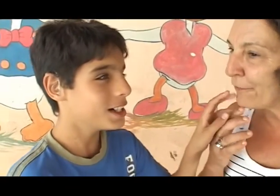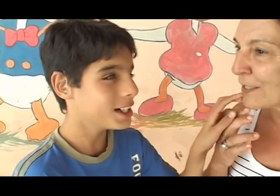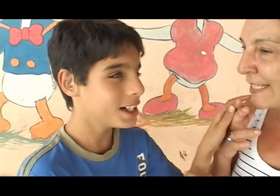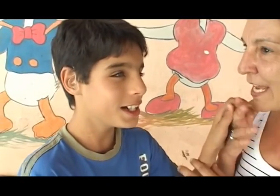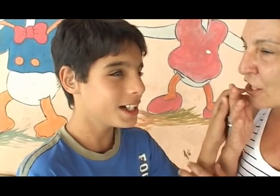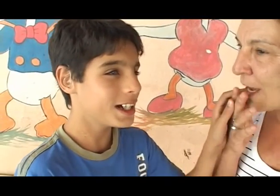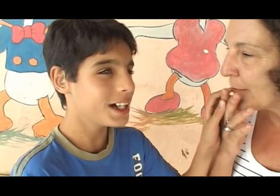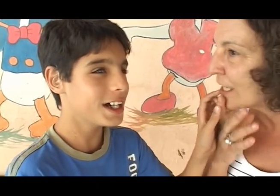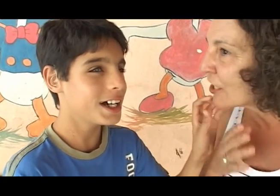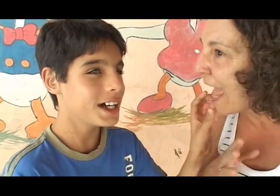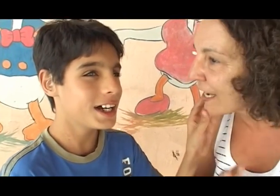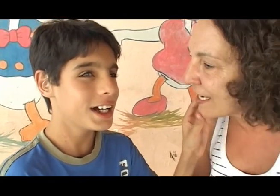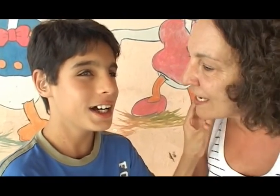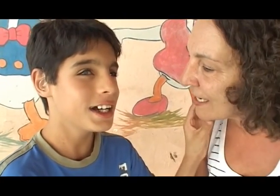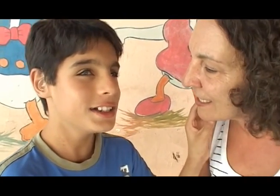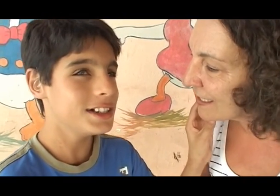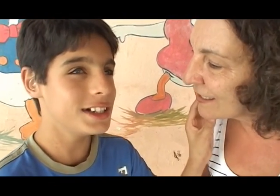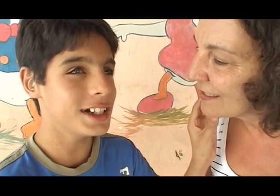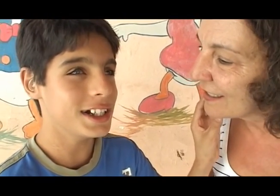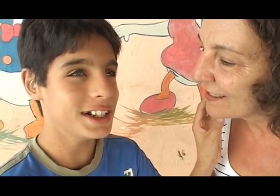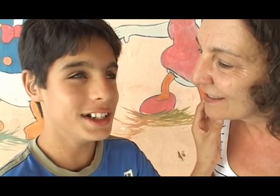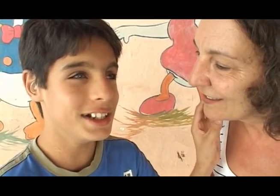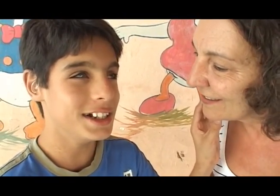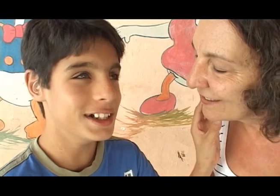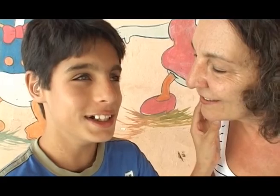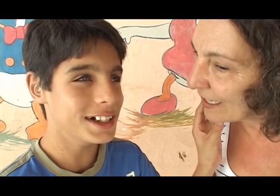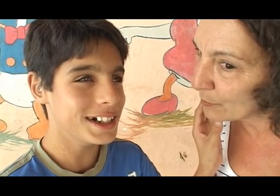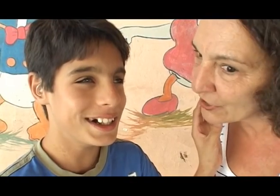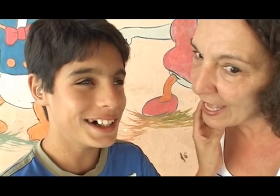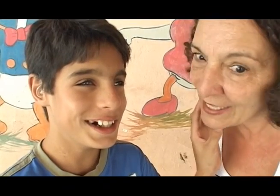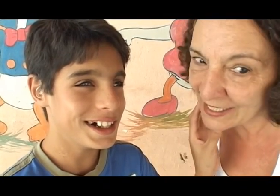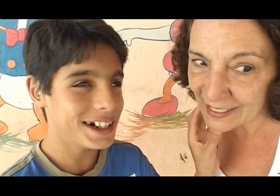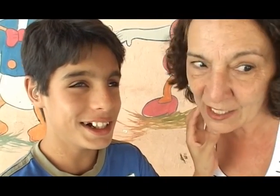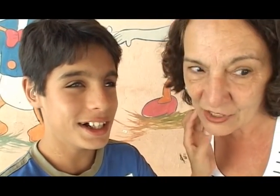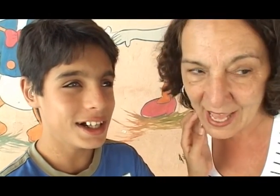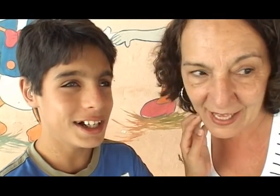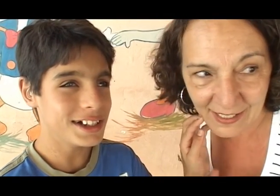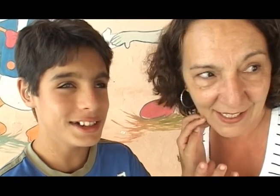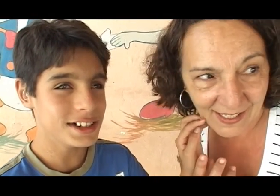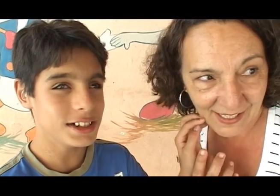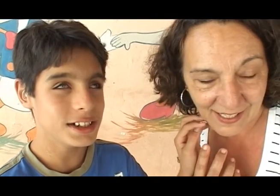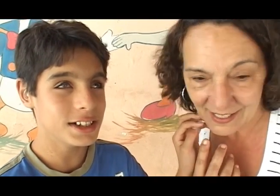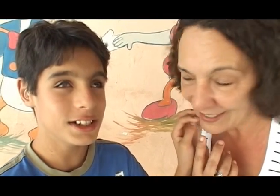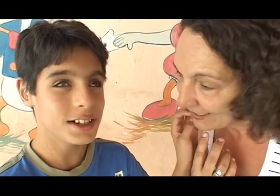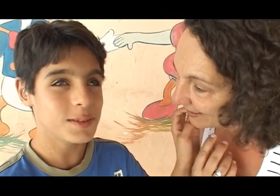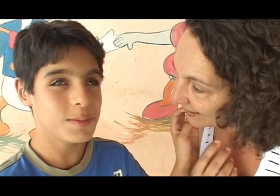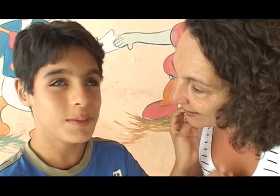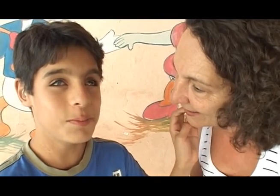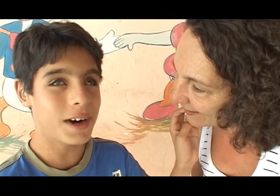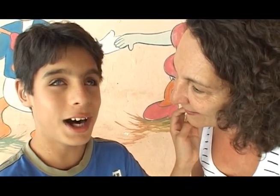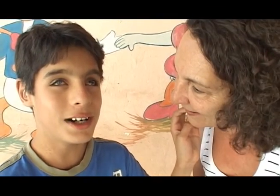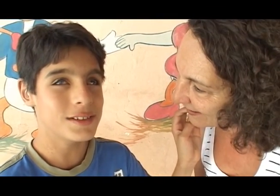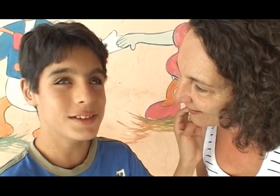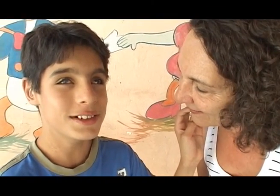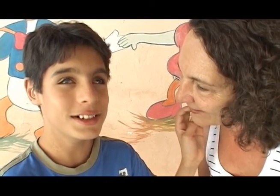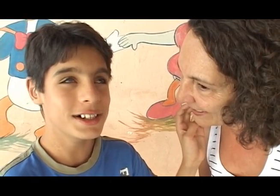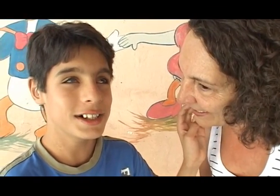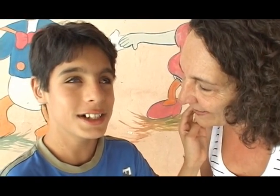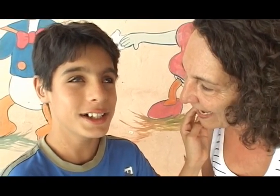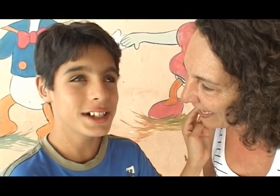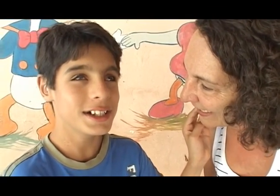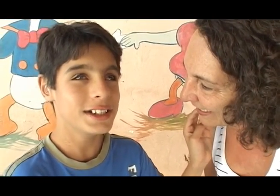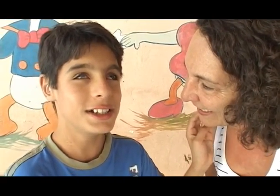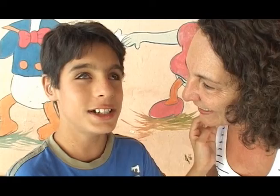surdo-cego sobre a face do interlocutor para que ele possa sentir, através do